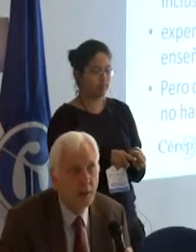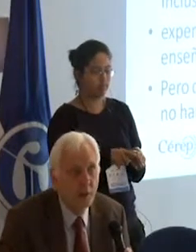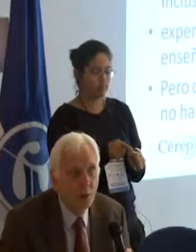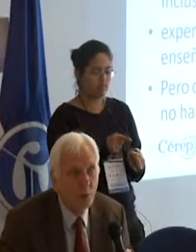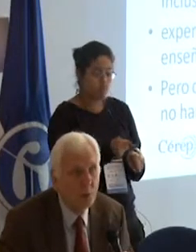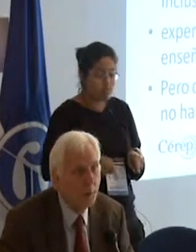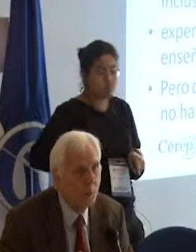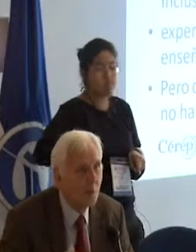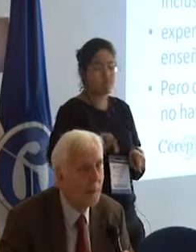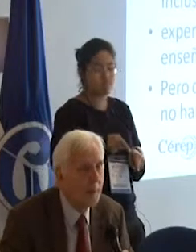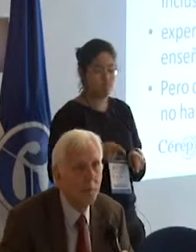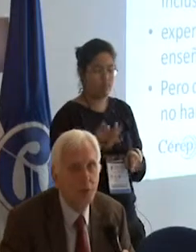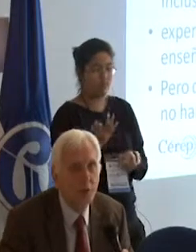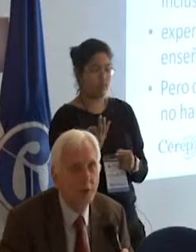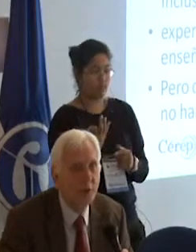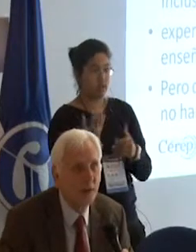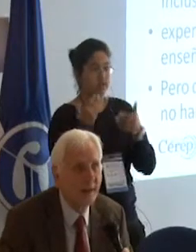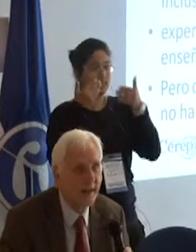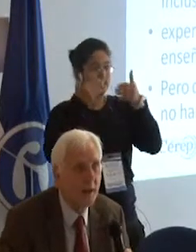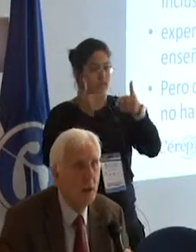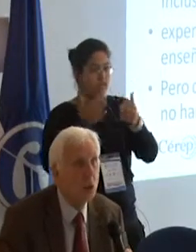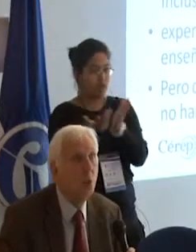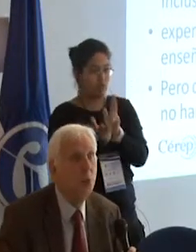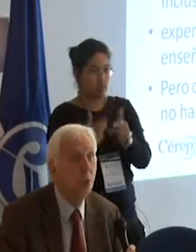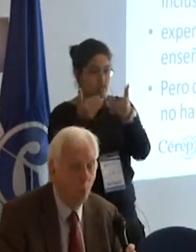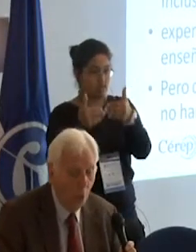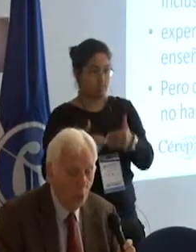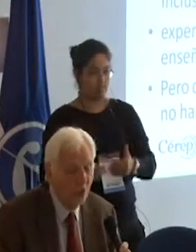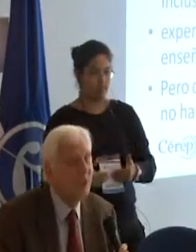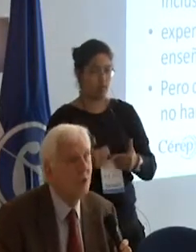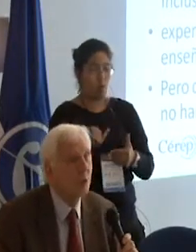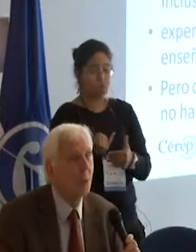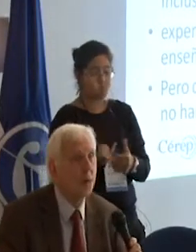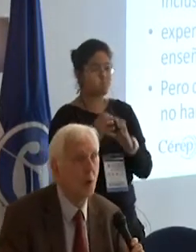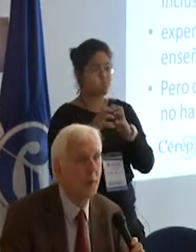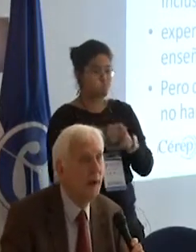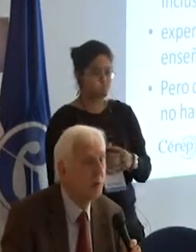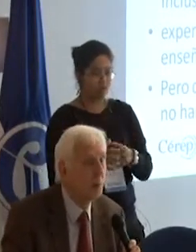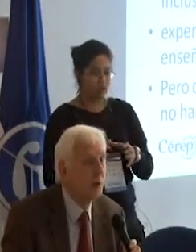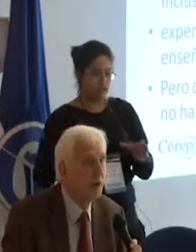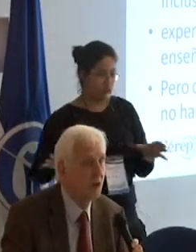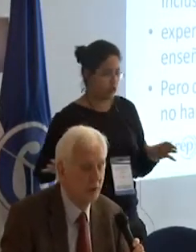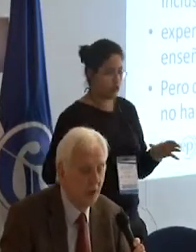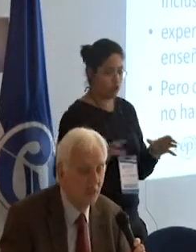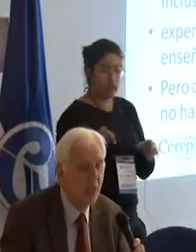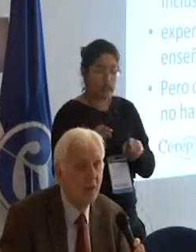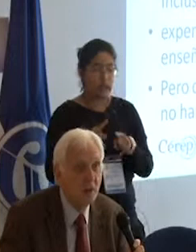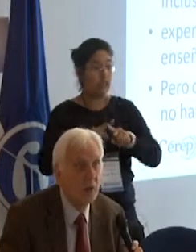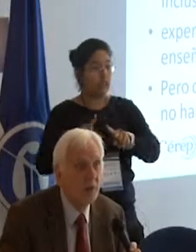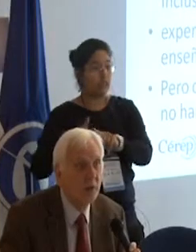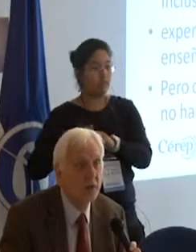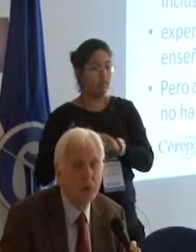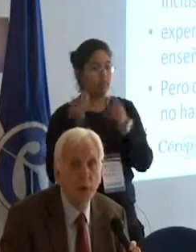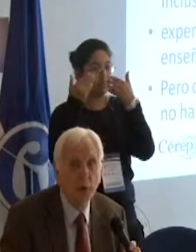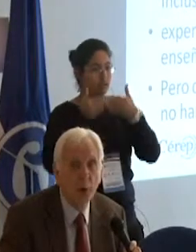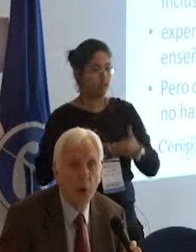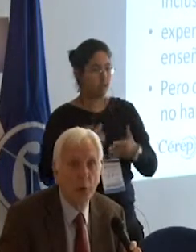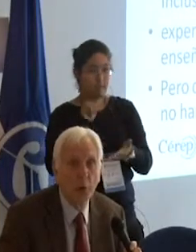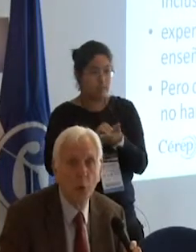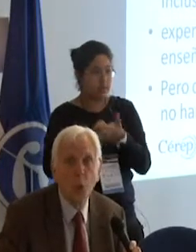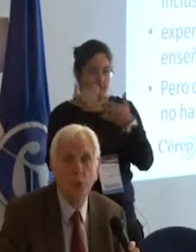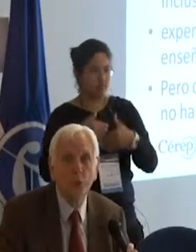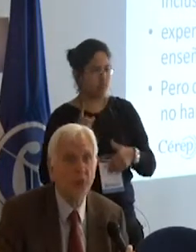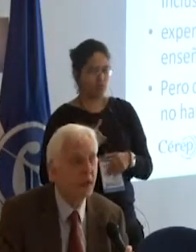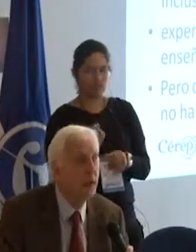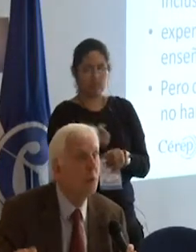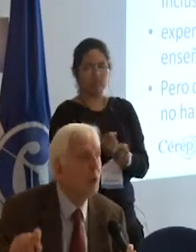no tienen las mismas discapacidades, no pueden hacer lo mismo con todos. Entonces dicen que